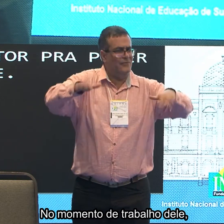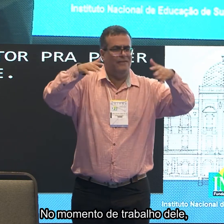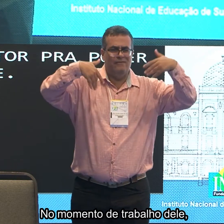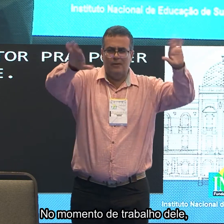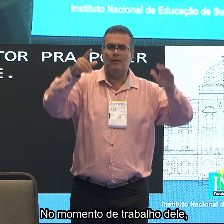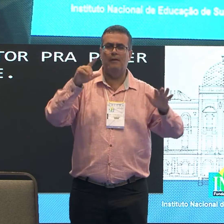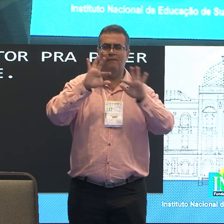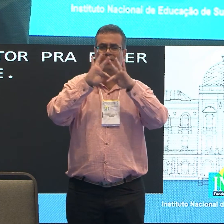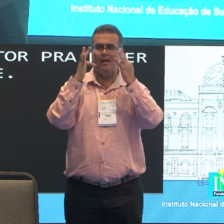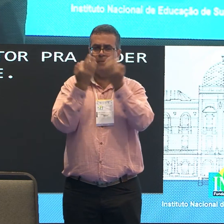dele.